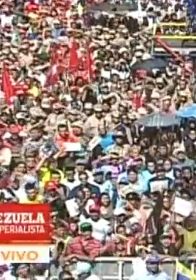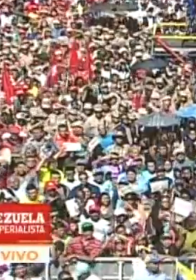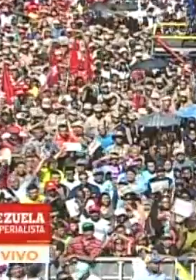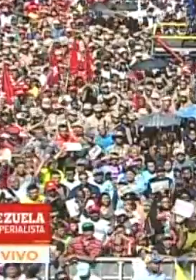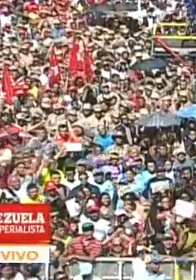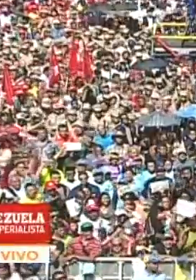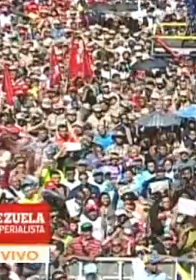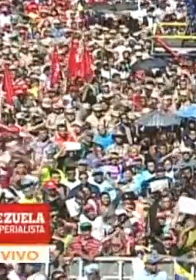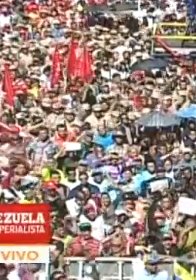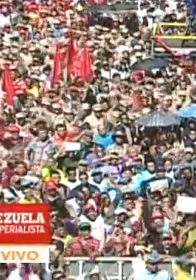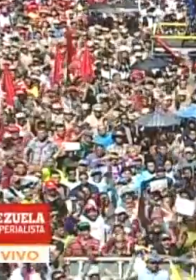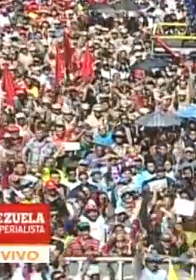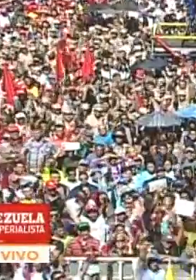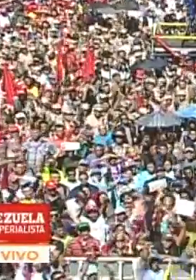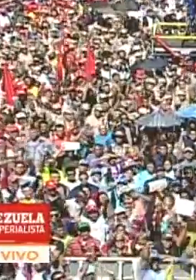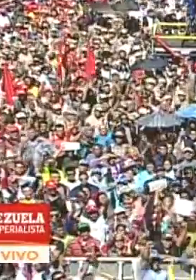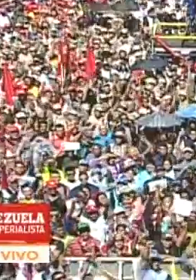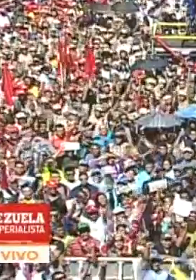¡Independencia y patria socialista!